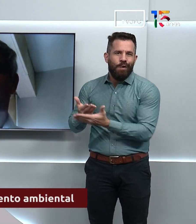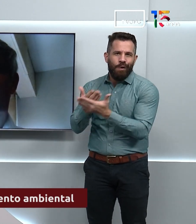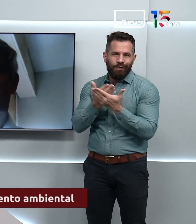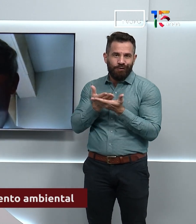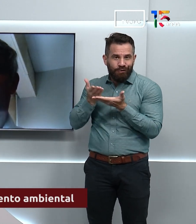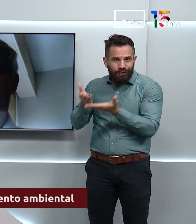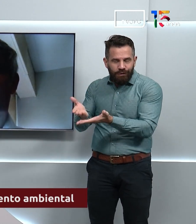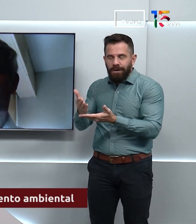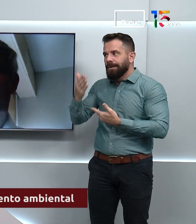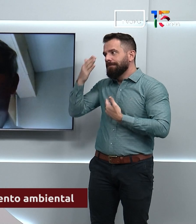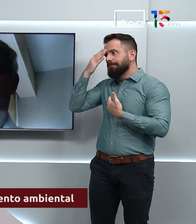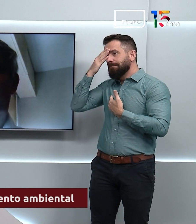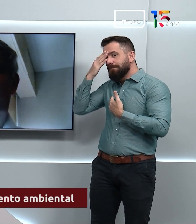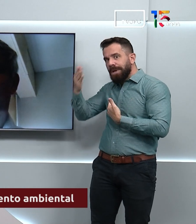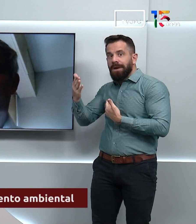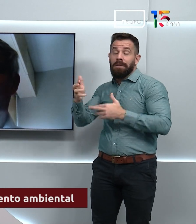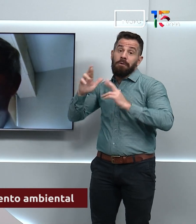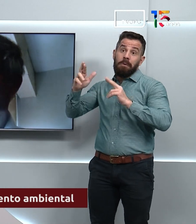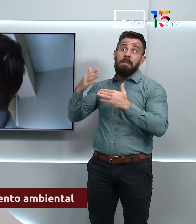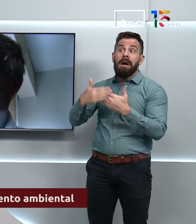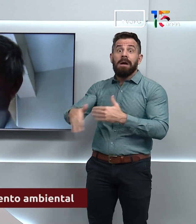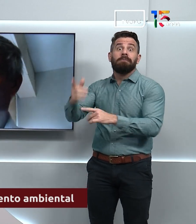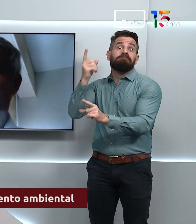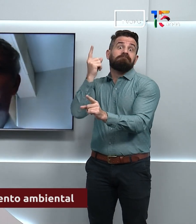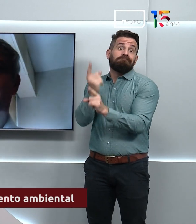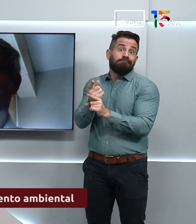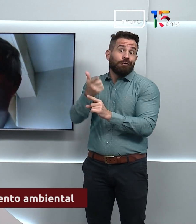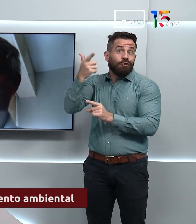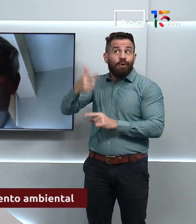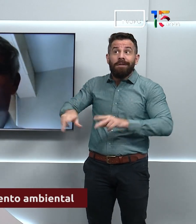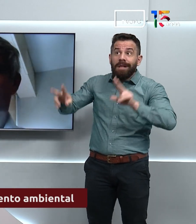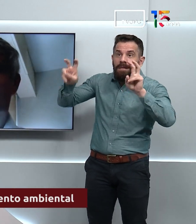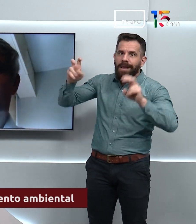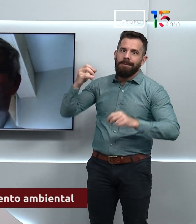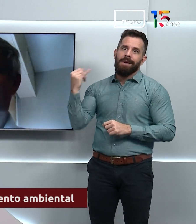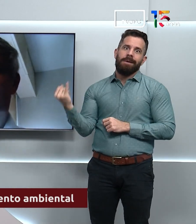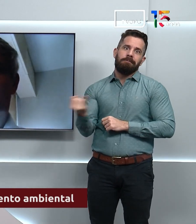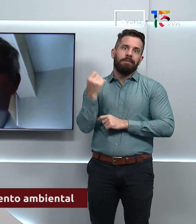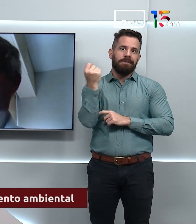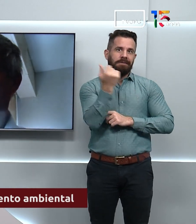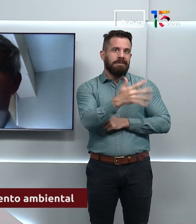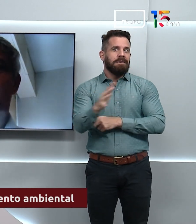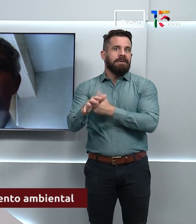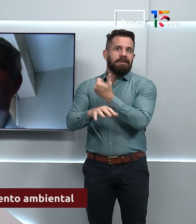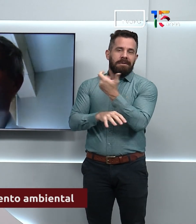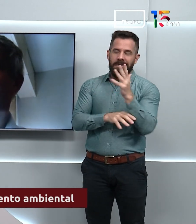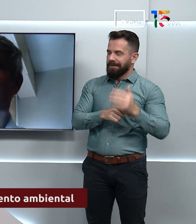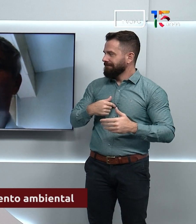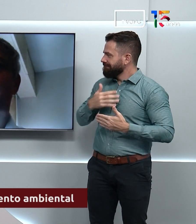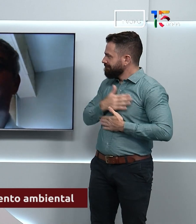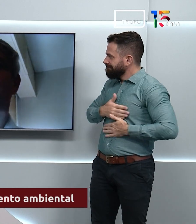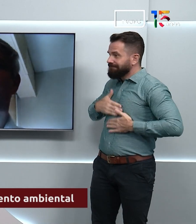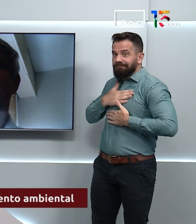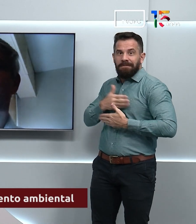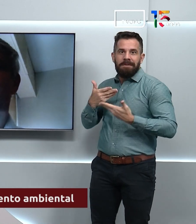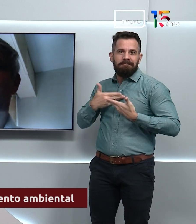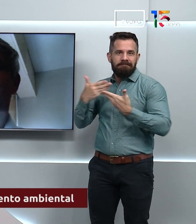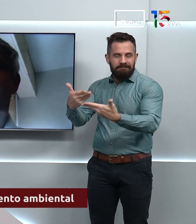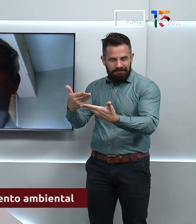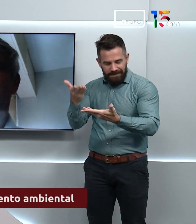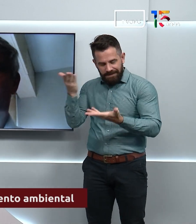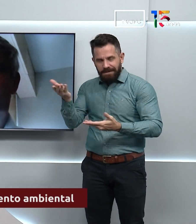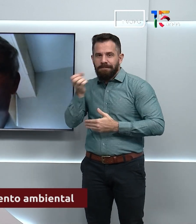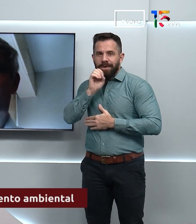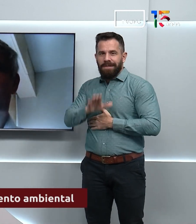também em outros momentos, professor, sobre esses assuntos tão importantes para o nosso meio ambiente. Será um prazer. Obrigado pelo convite novamente. Obrigada,